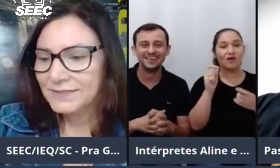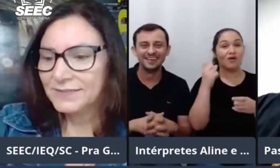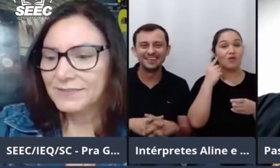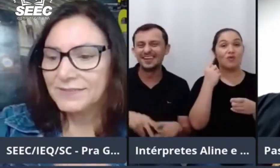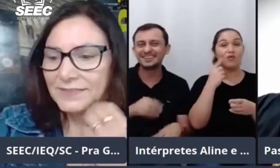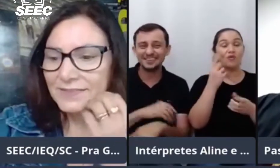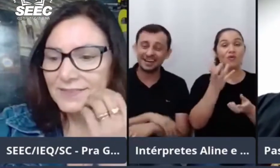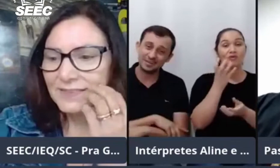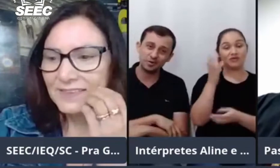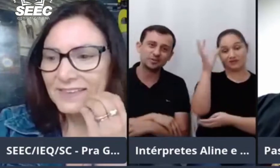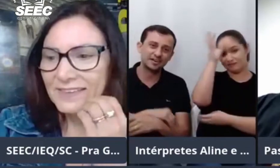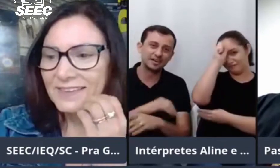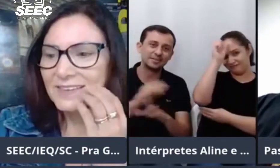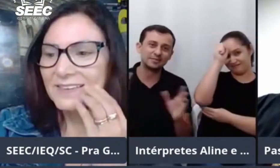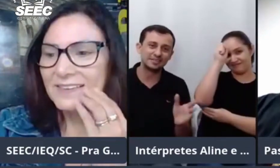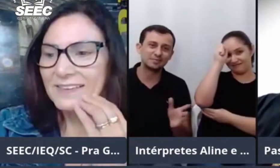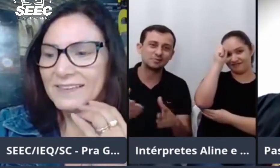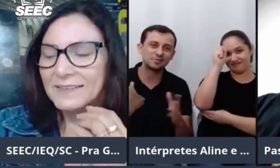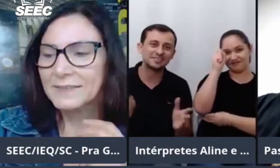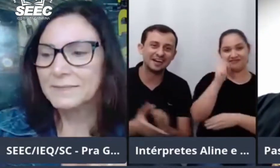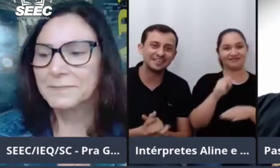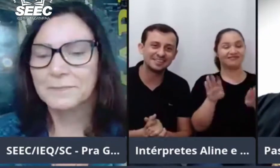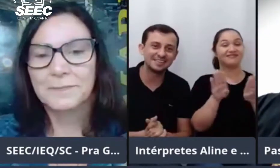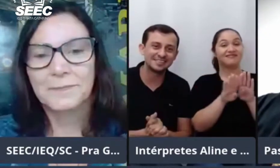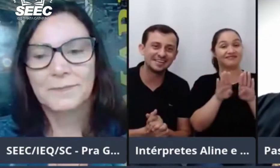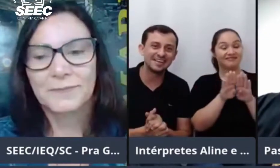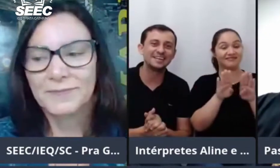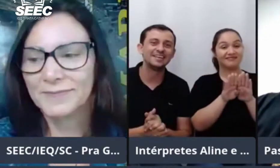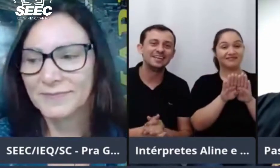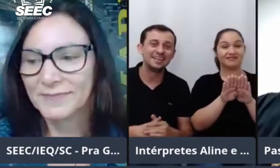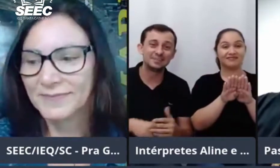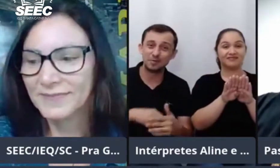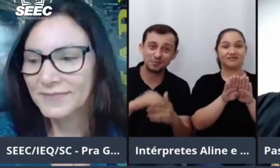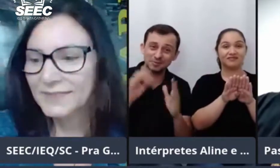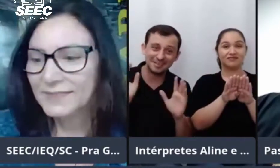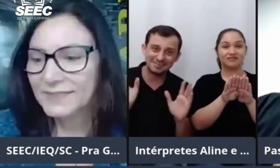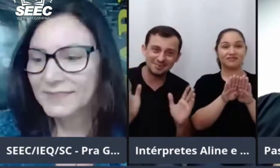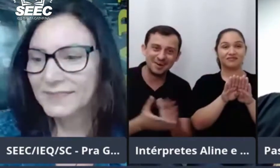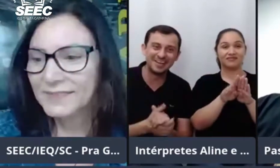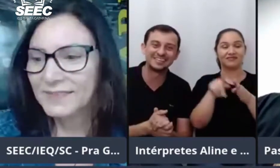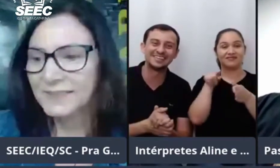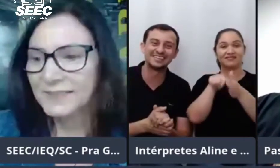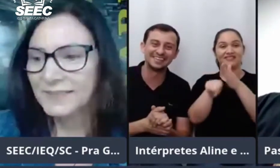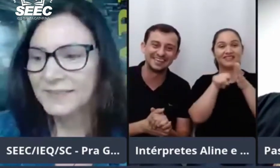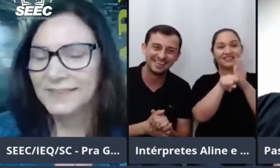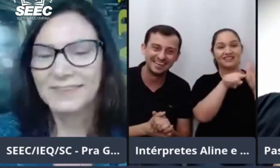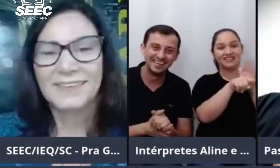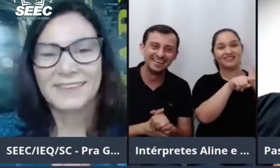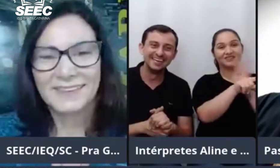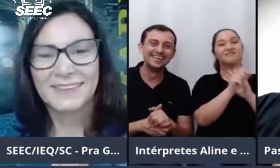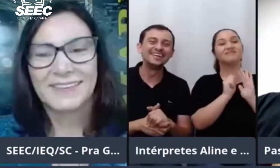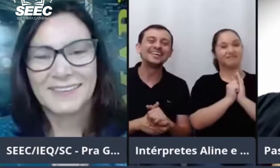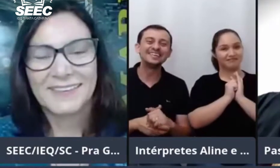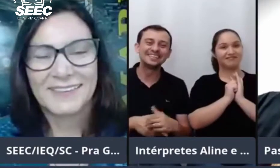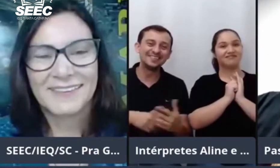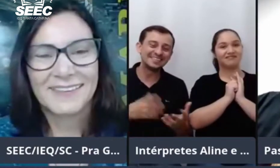momento. E lógico, além dessas curiosidades que eles têm, eles perguntam outras coisas.